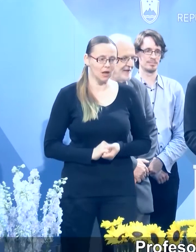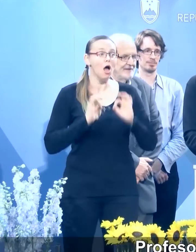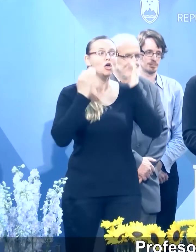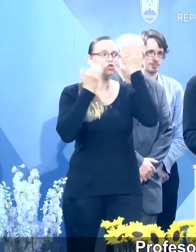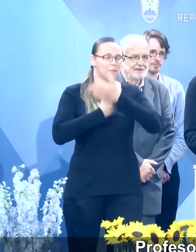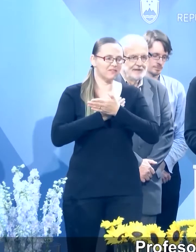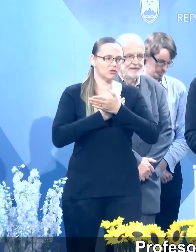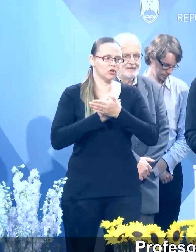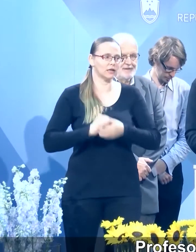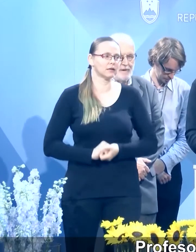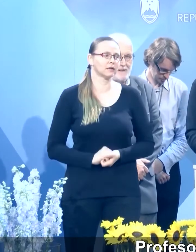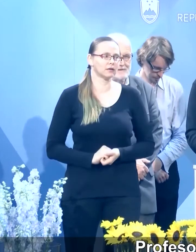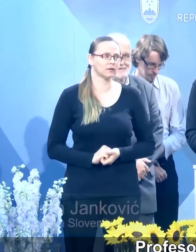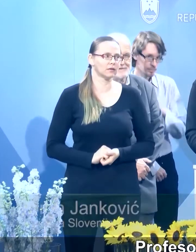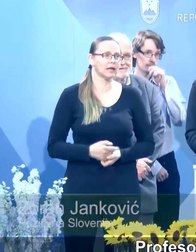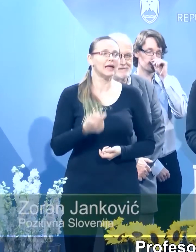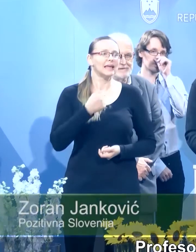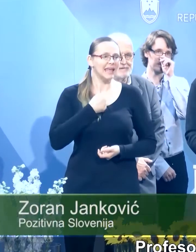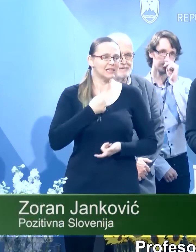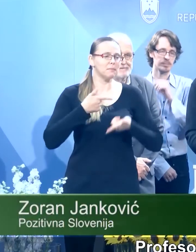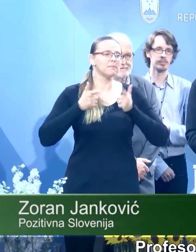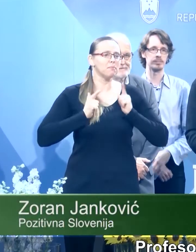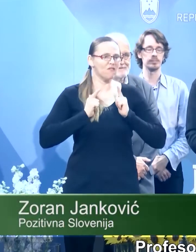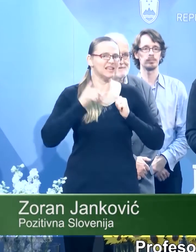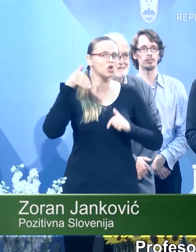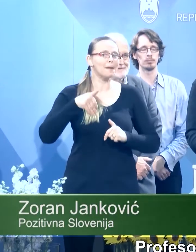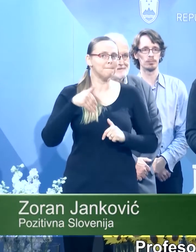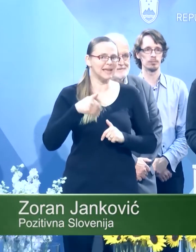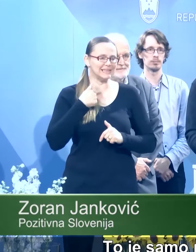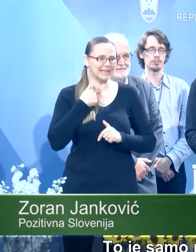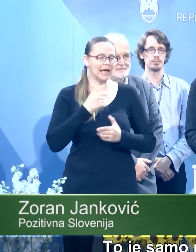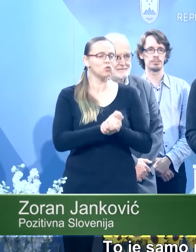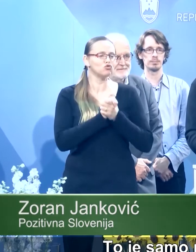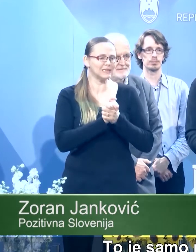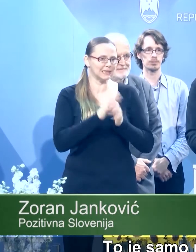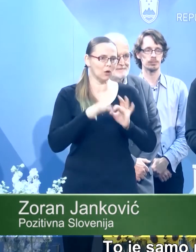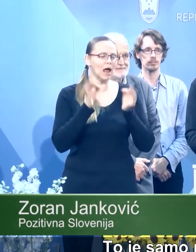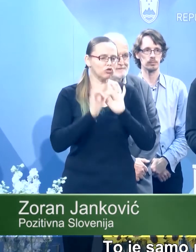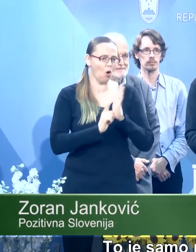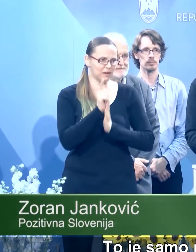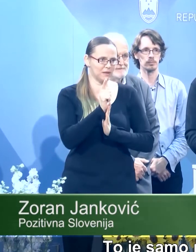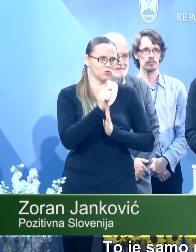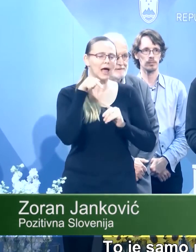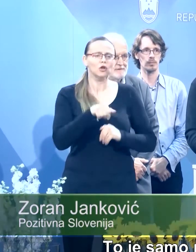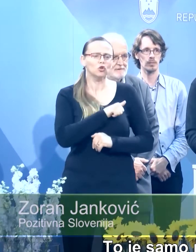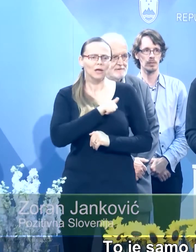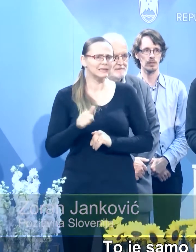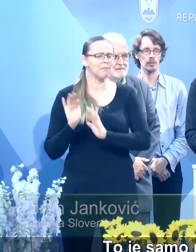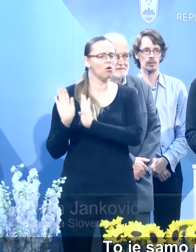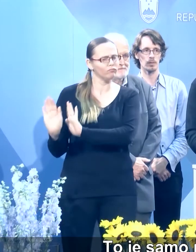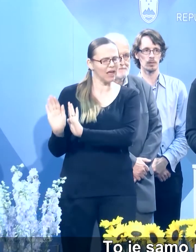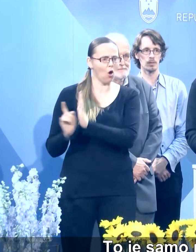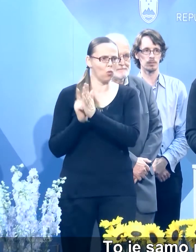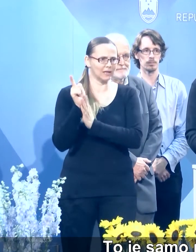Dobar večer, jaz bi pa profesor Micegru čestitil na dobrem rezultatu, to je samo njegov rezultat, kajti